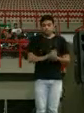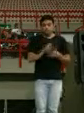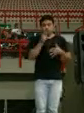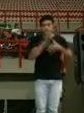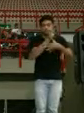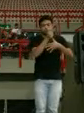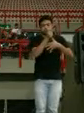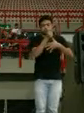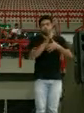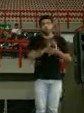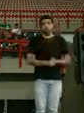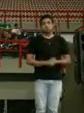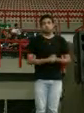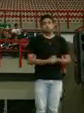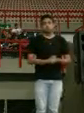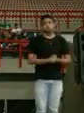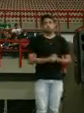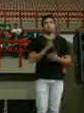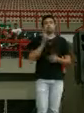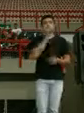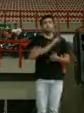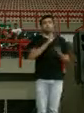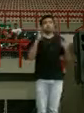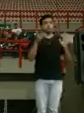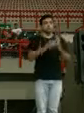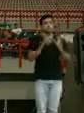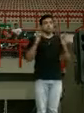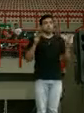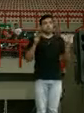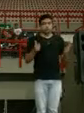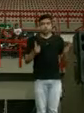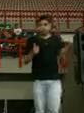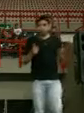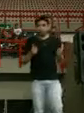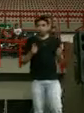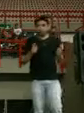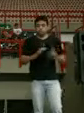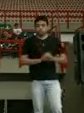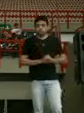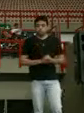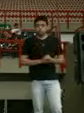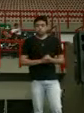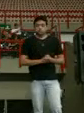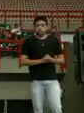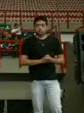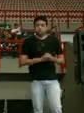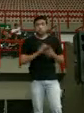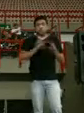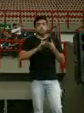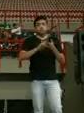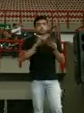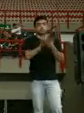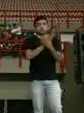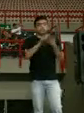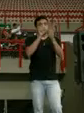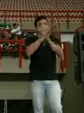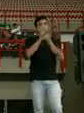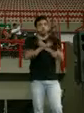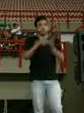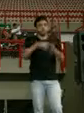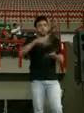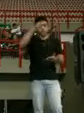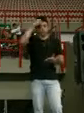A. E aí, conseguimos chegar lá? Todo mundo? Deu certo? Muito bem. Nós fizemos algumas questões teóricas. Eu vou ter